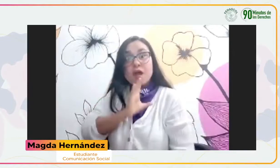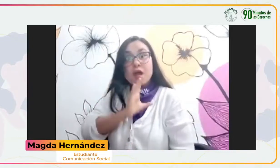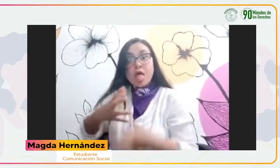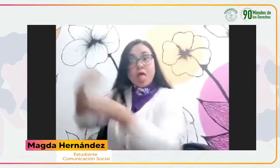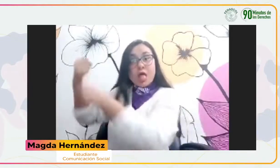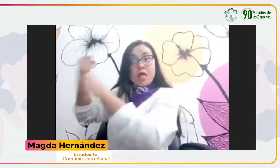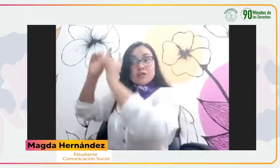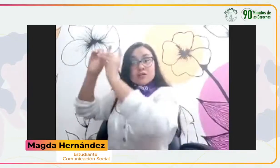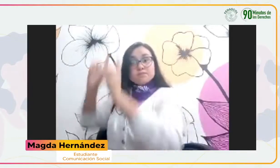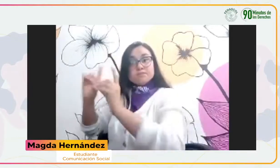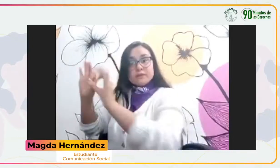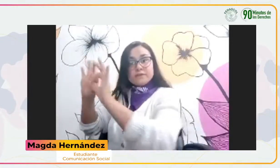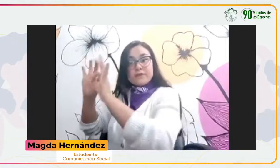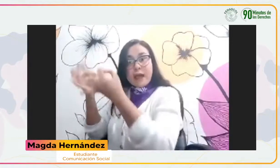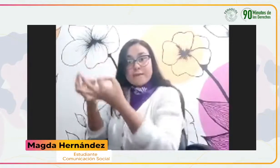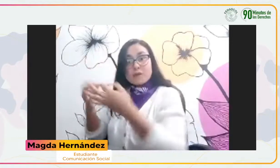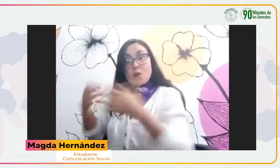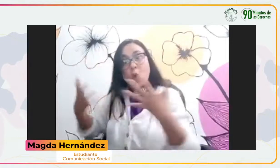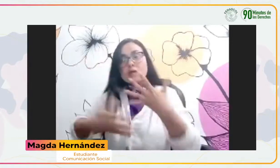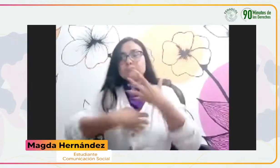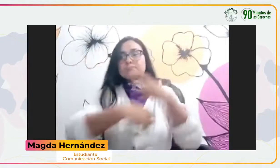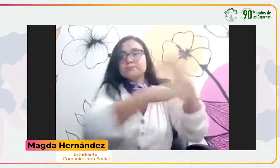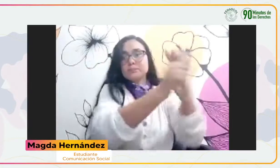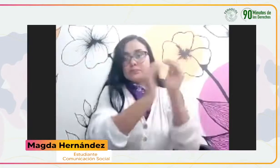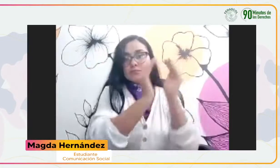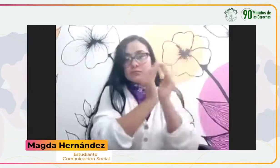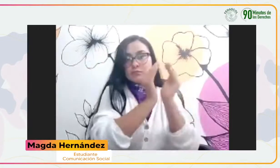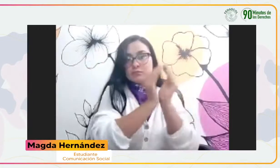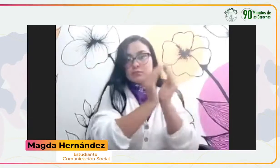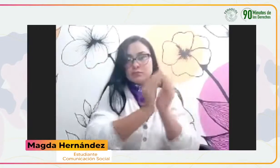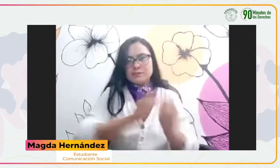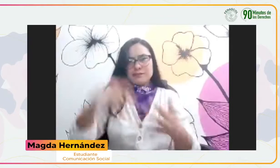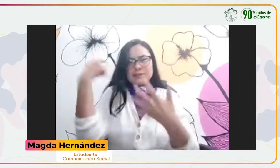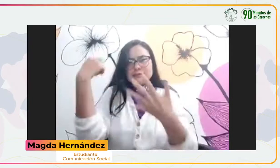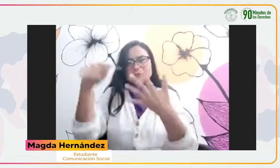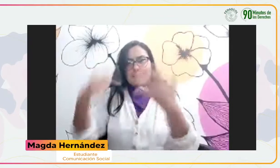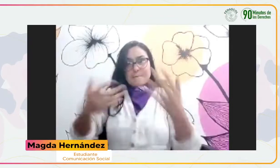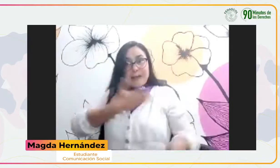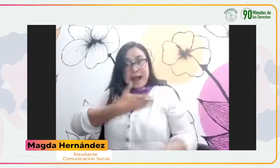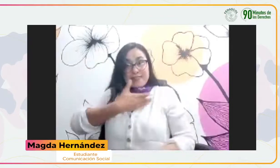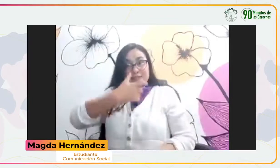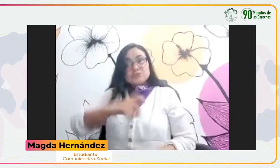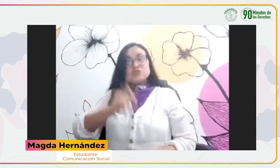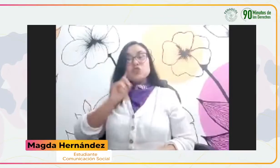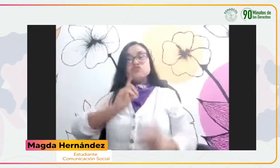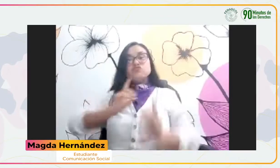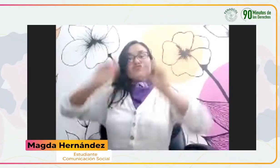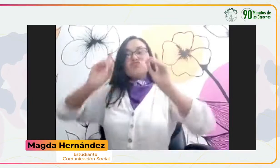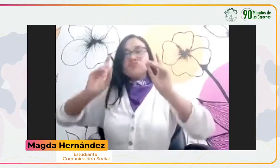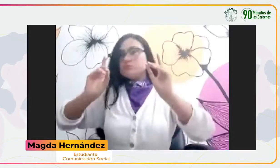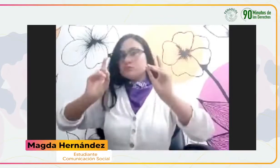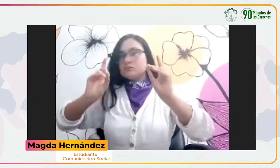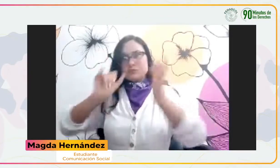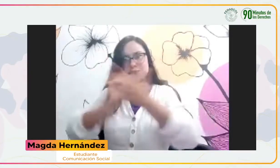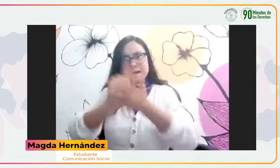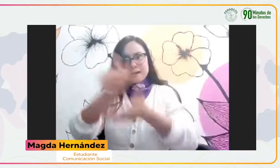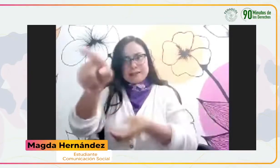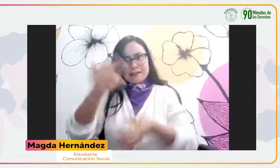muchas mujeres sordas no tienen decisión sobre sus hijos, generalmente se los quitan las familias o se los quita el bienestar